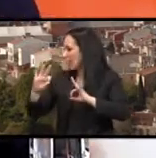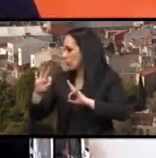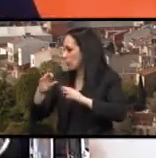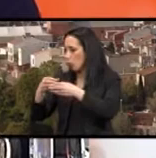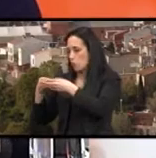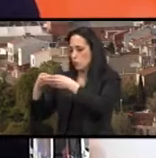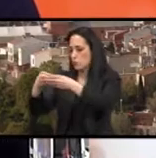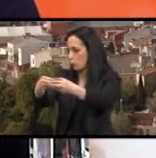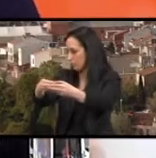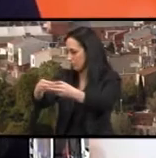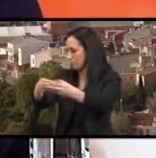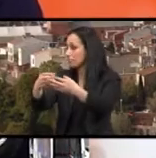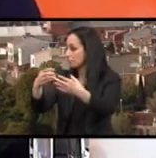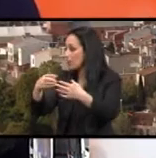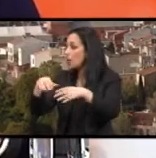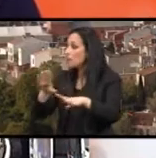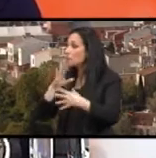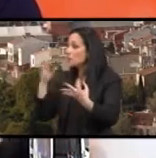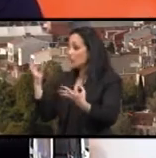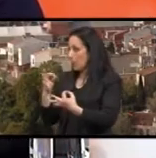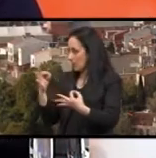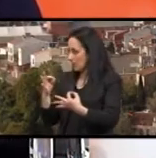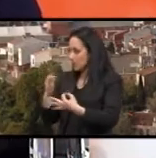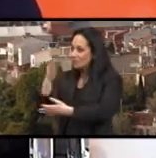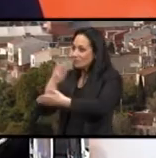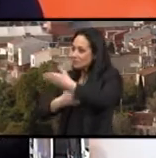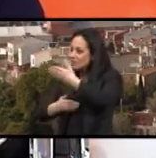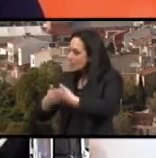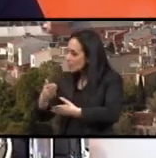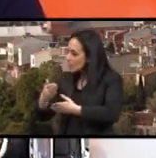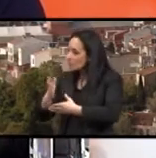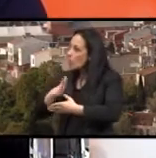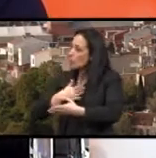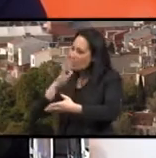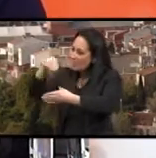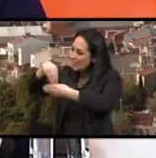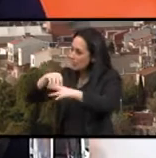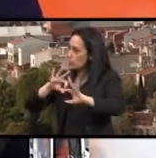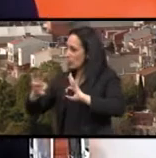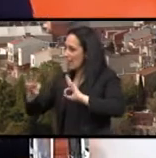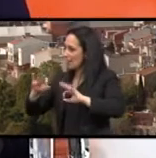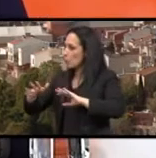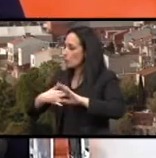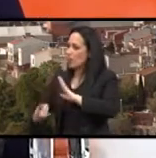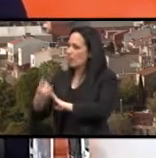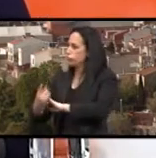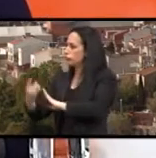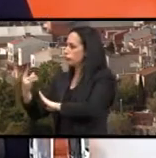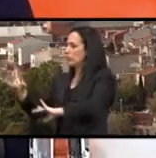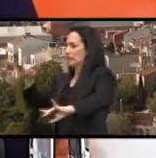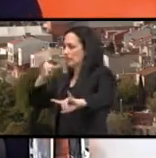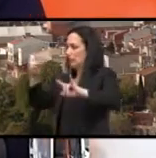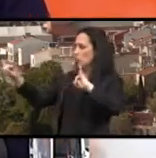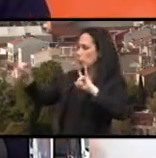població com un discapacitat, quan és molt gran dintre d'un teatre, pot crear molt soroll, pot crear moltes molèsties per a